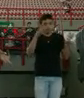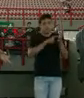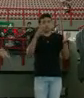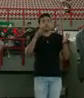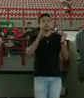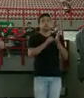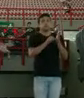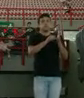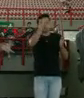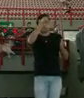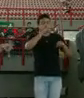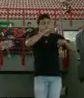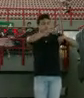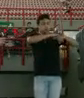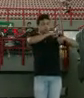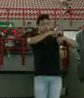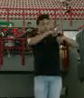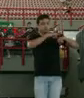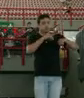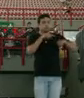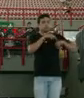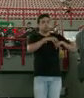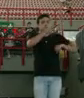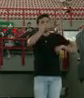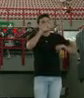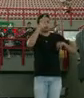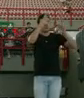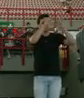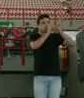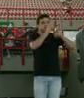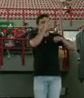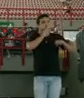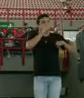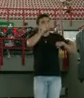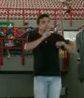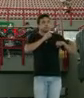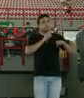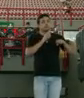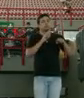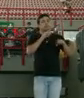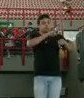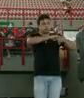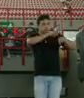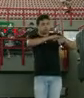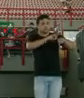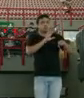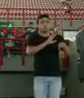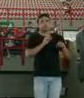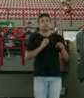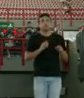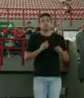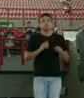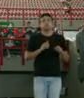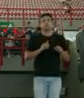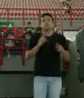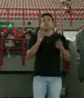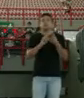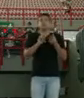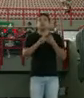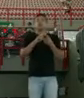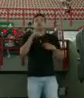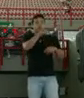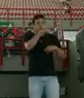né? A primeira urina do dia, ela é a mais o quê? Escura. É a mais amarelada, a mais concentrada, né?